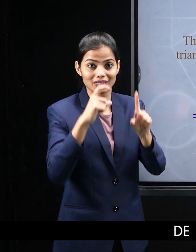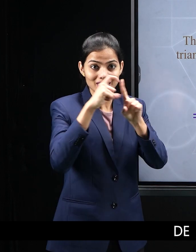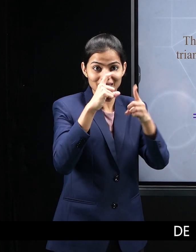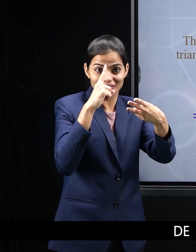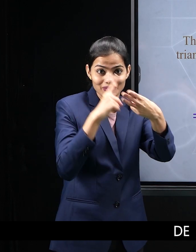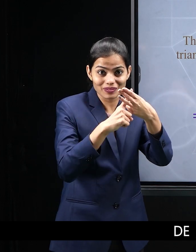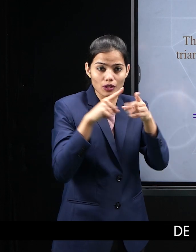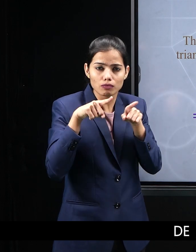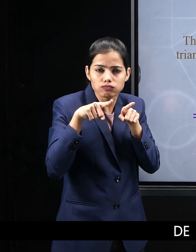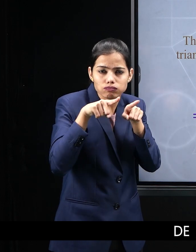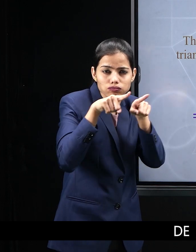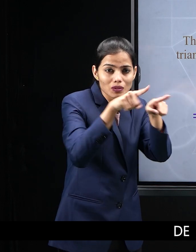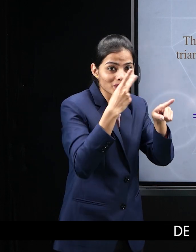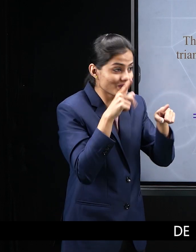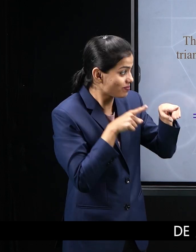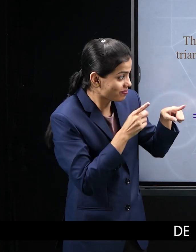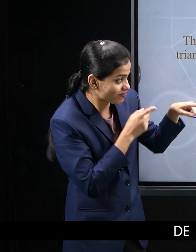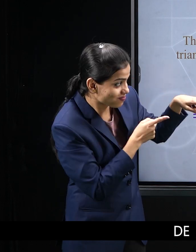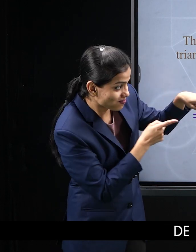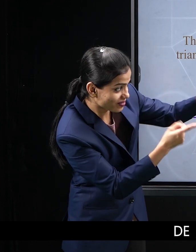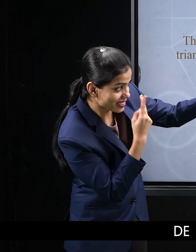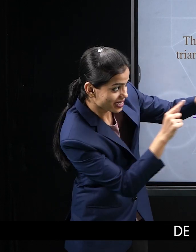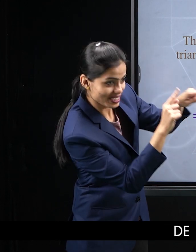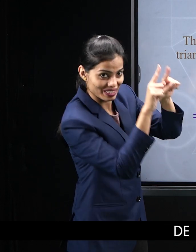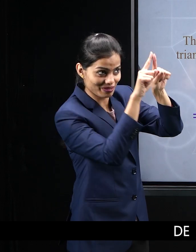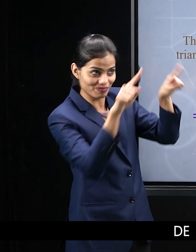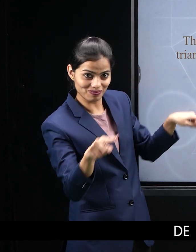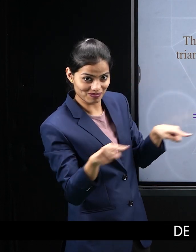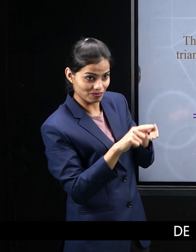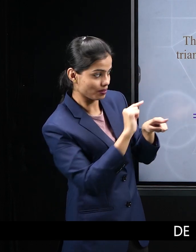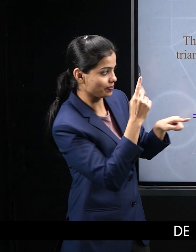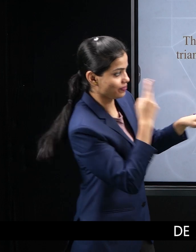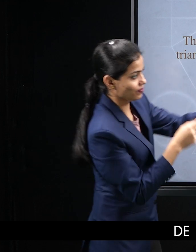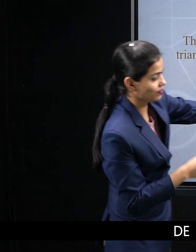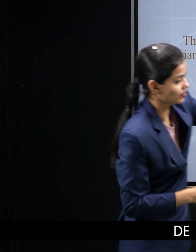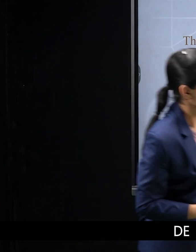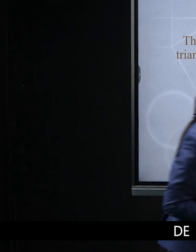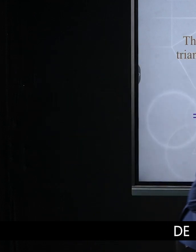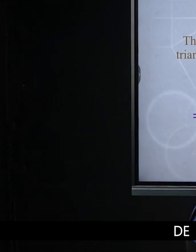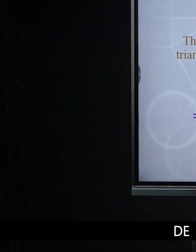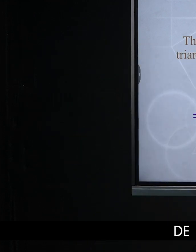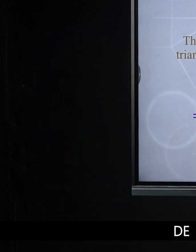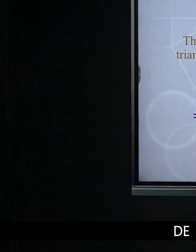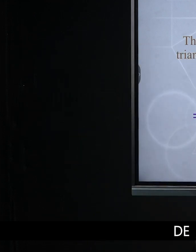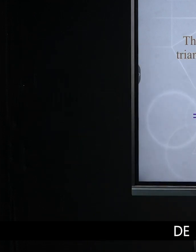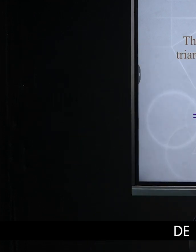డిఈ పేర్లల్ బీసీ మరియు డిఈ = 1/2 బీసీ.